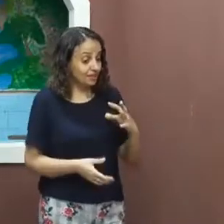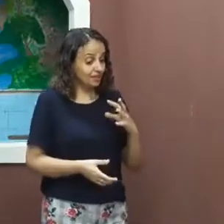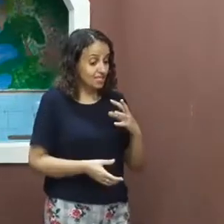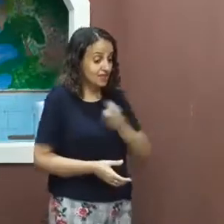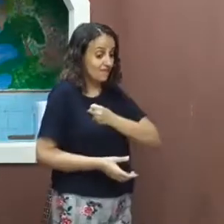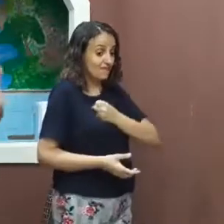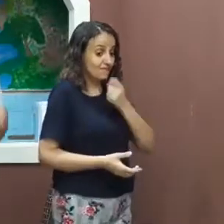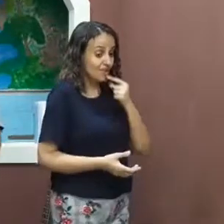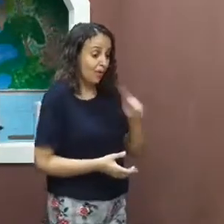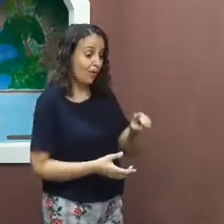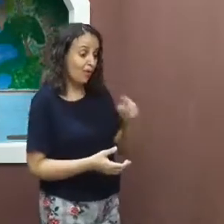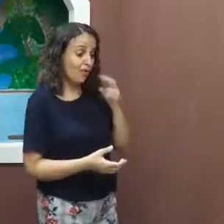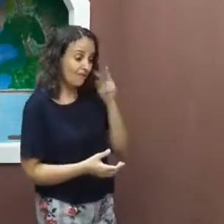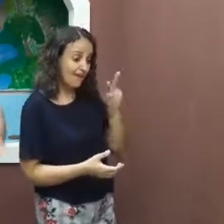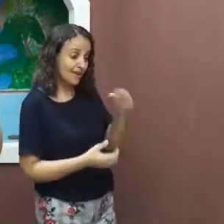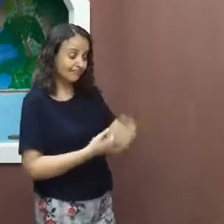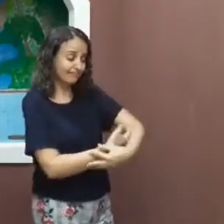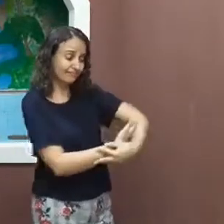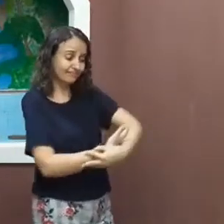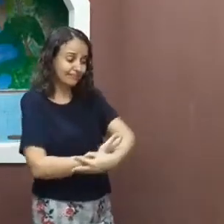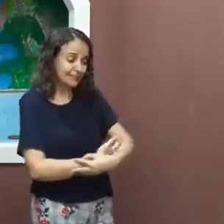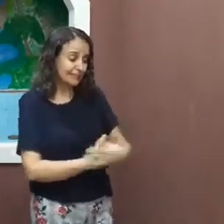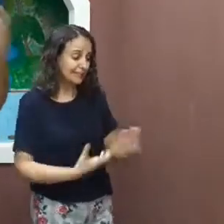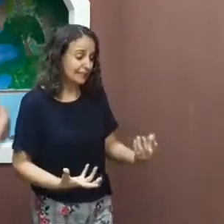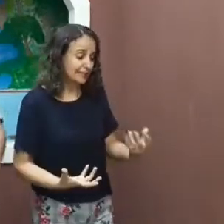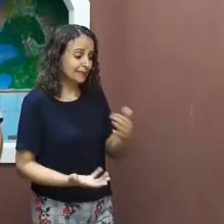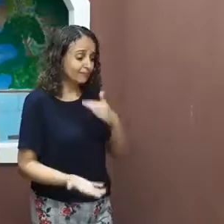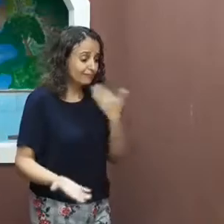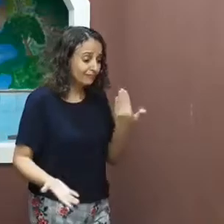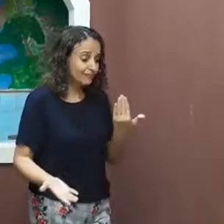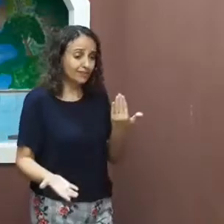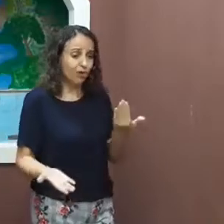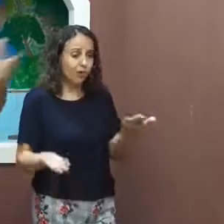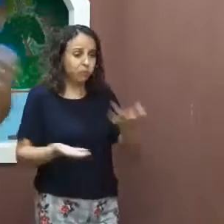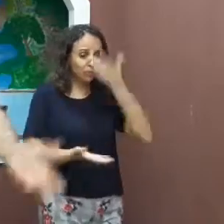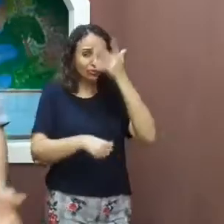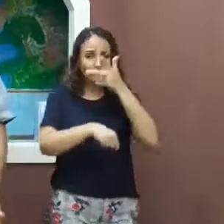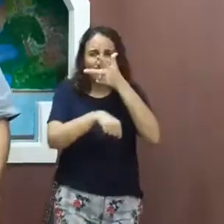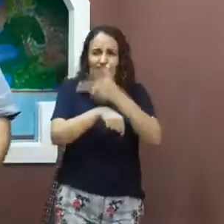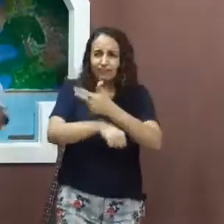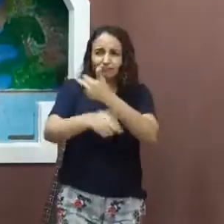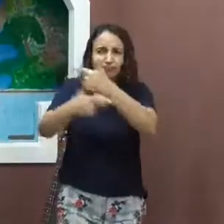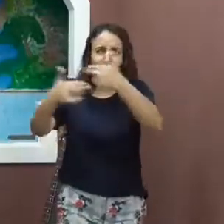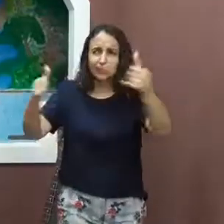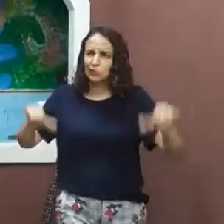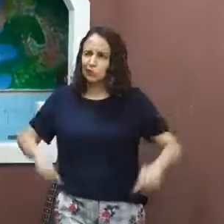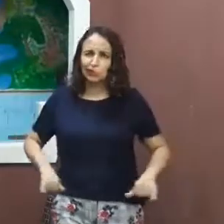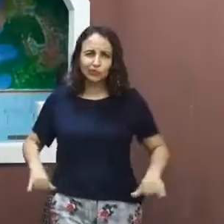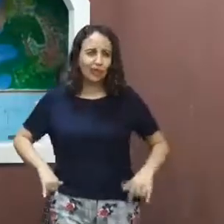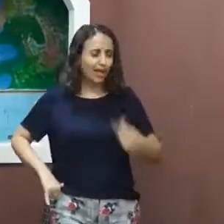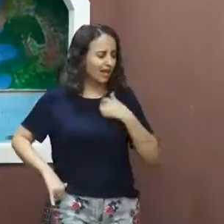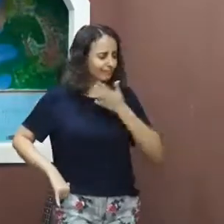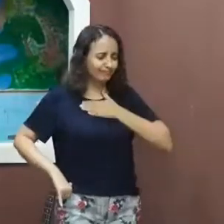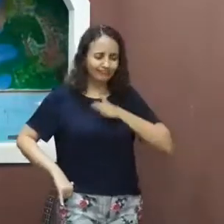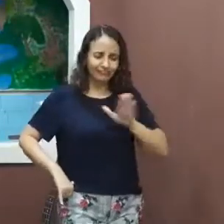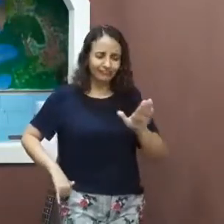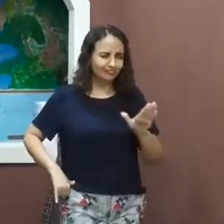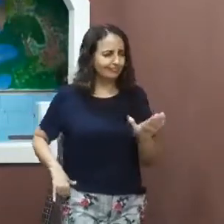de filmar a dor do outro, filmar a tristeza do outro, filmar o sofrimento alheio, há um prazer